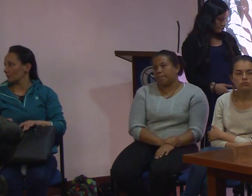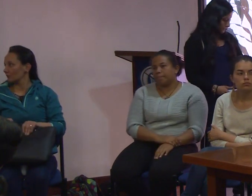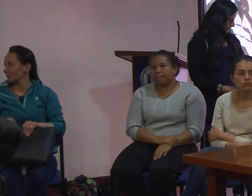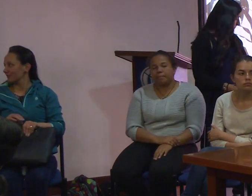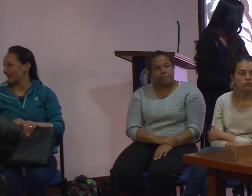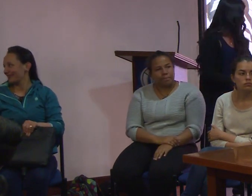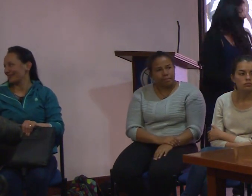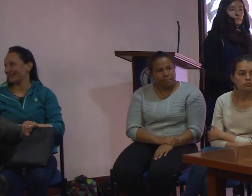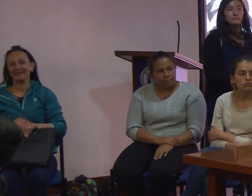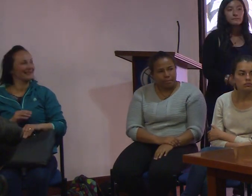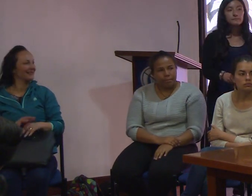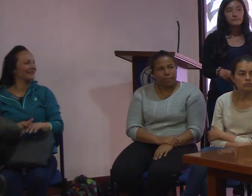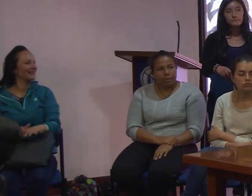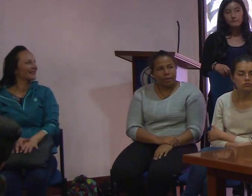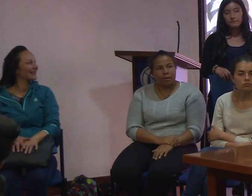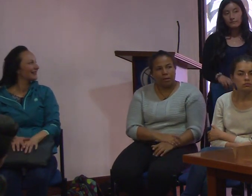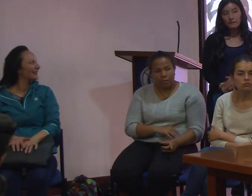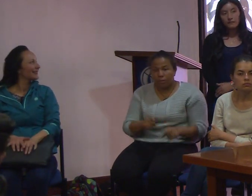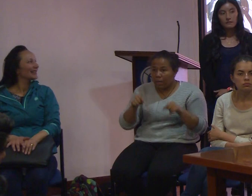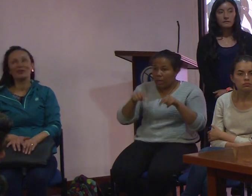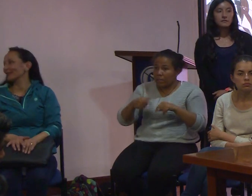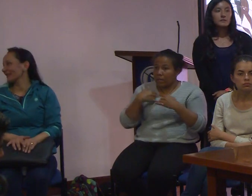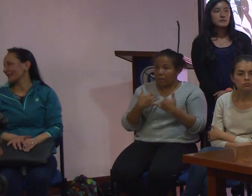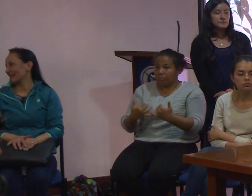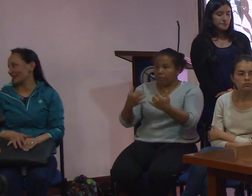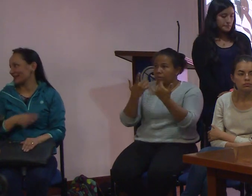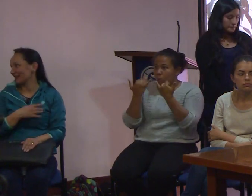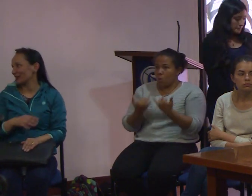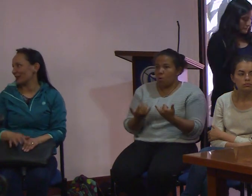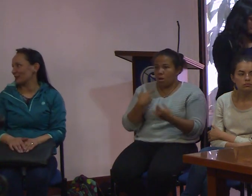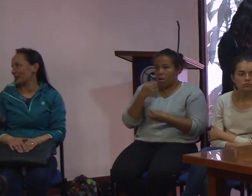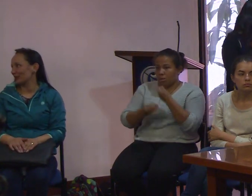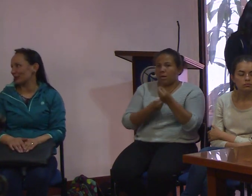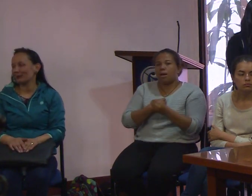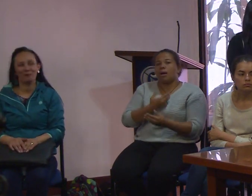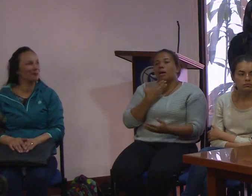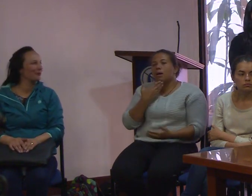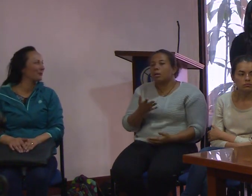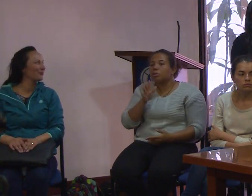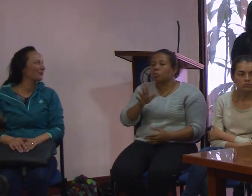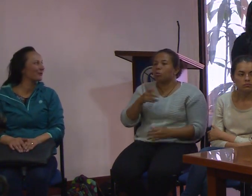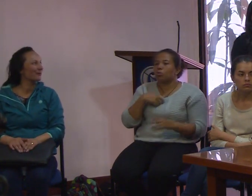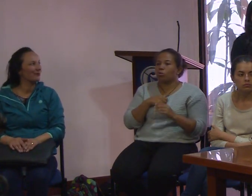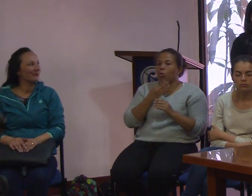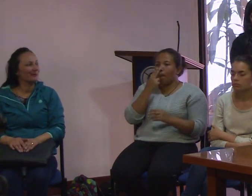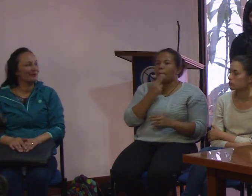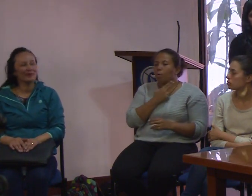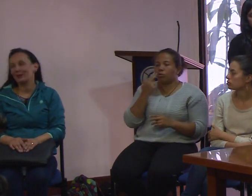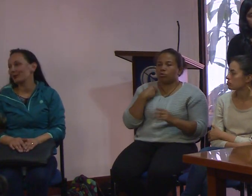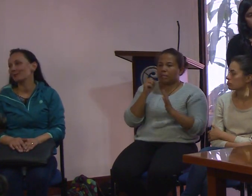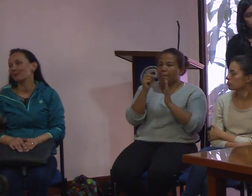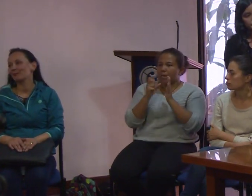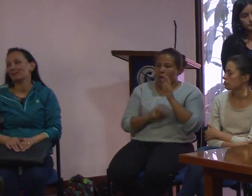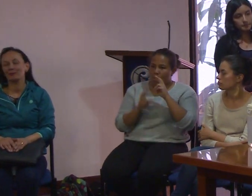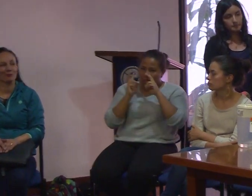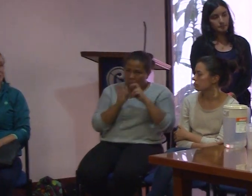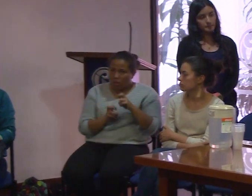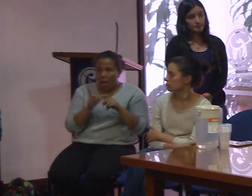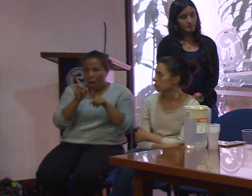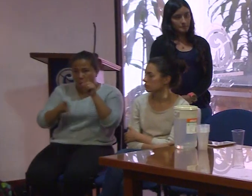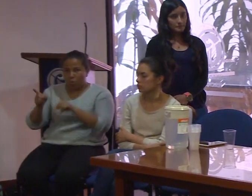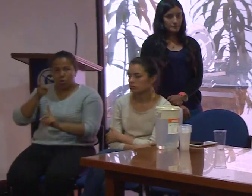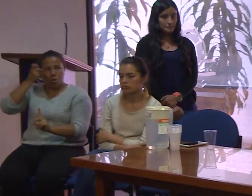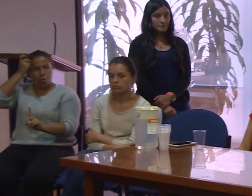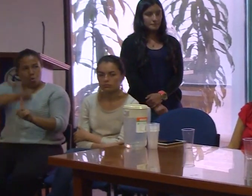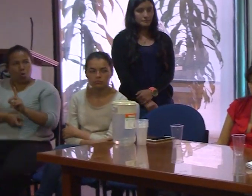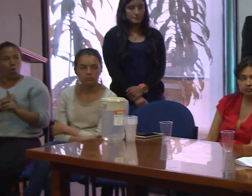Bueno, este evento se pudo realizar gracias al compromiso de los estudiantes del seminario de investigación. Unos asumieron el rol de